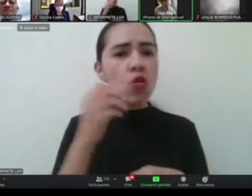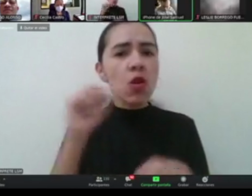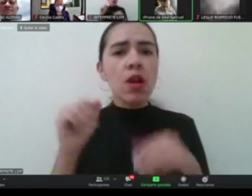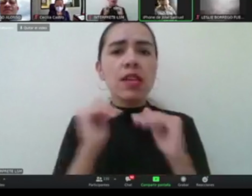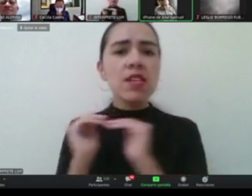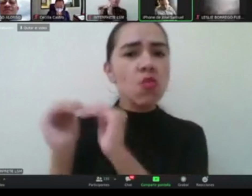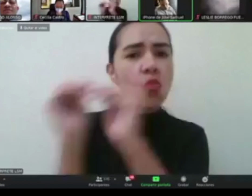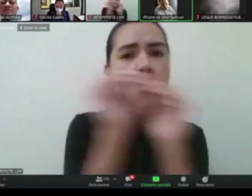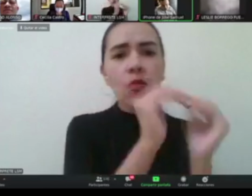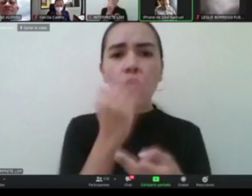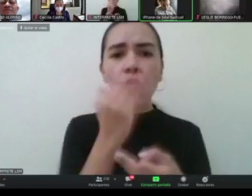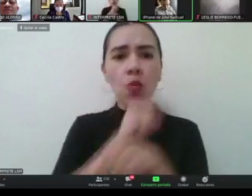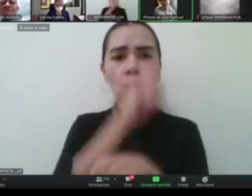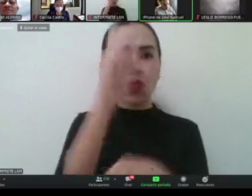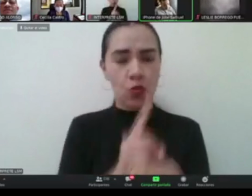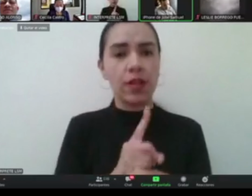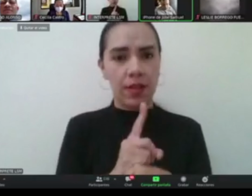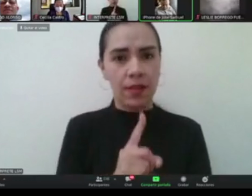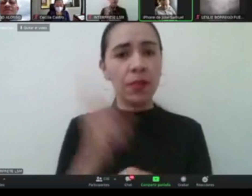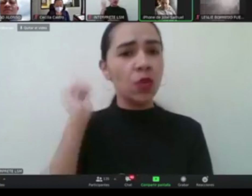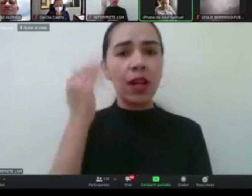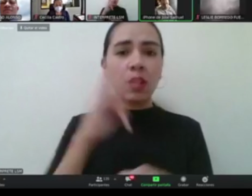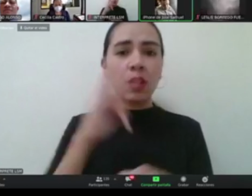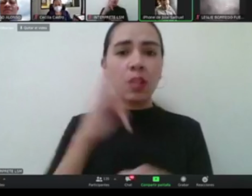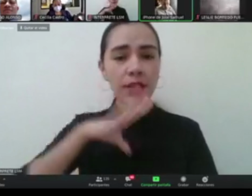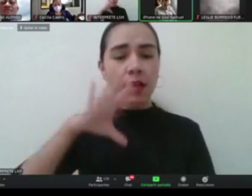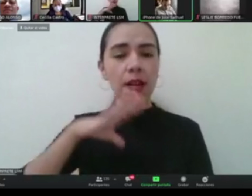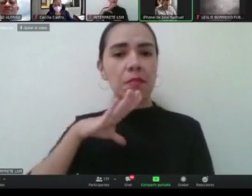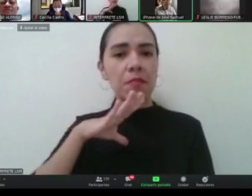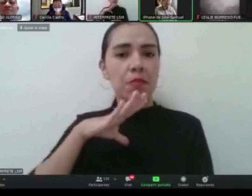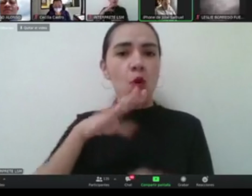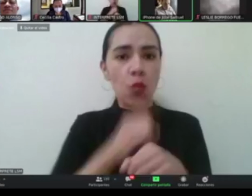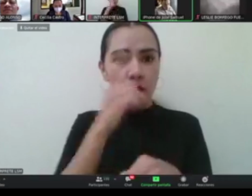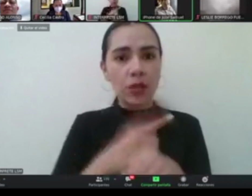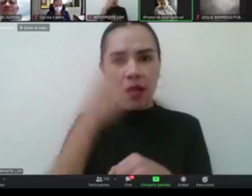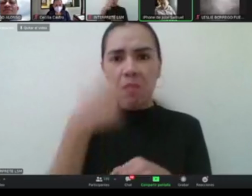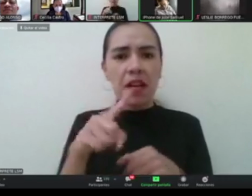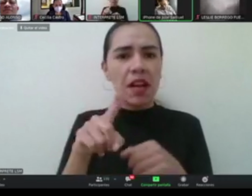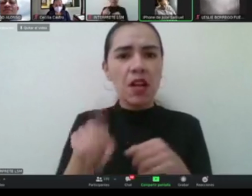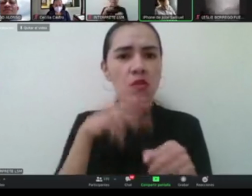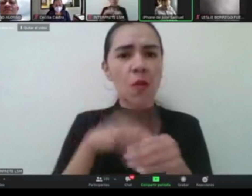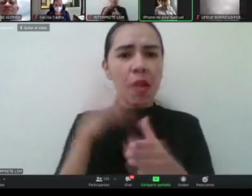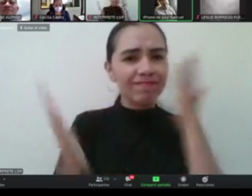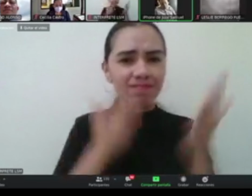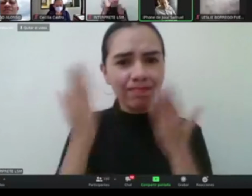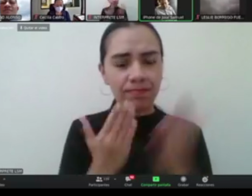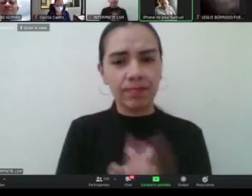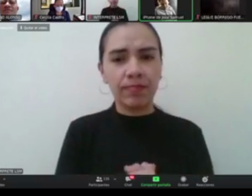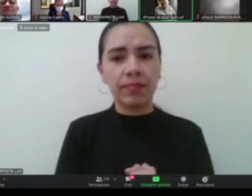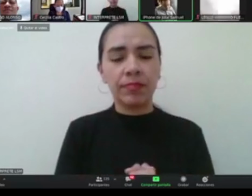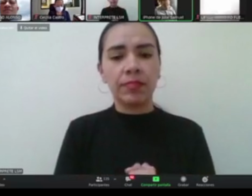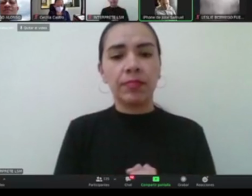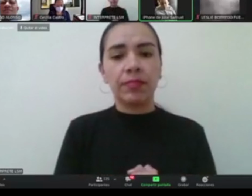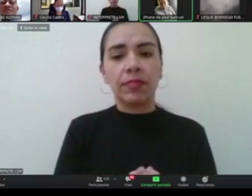tuvieran, ¿cierto?, la posibilidad de realizar lo que realizamos algunos de nosotros, ¿verdad? Y